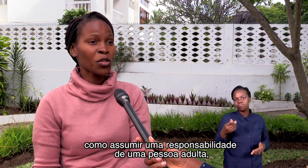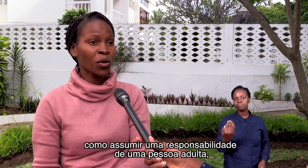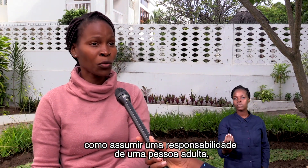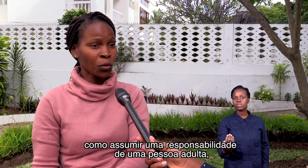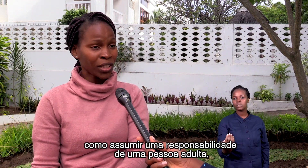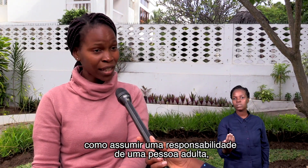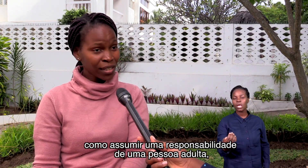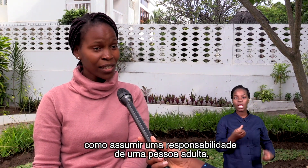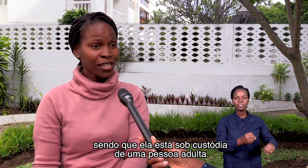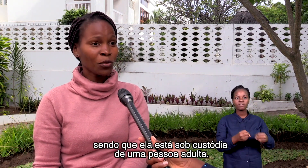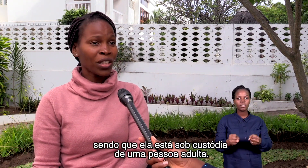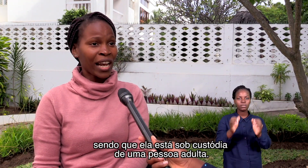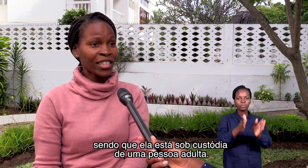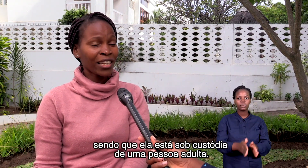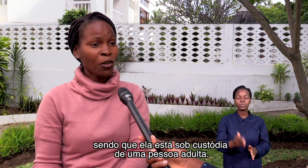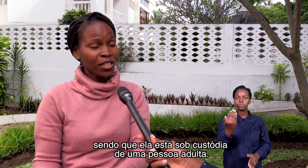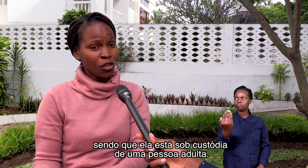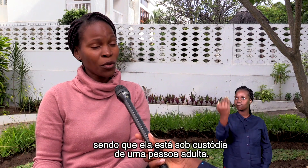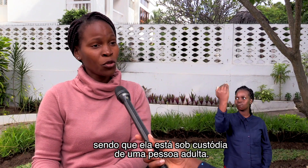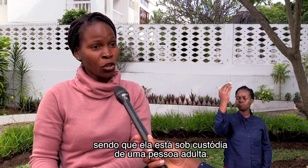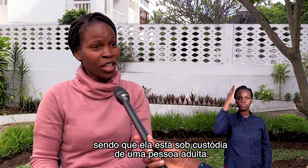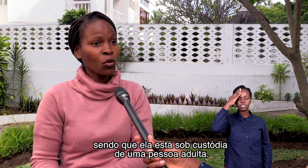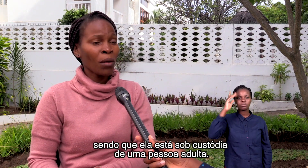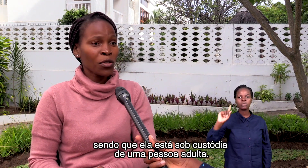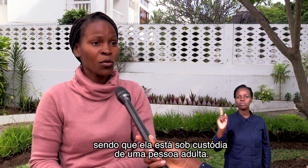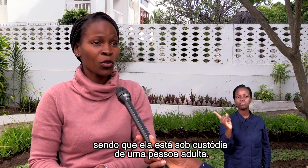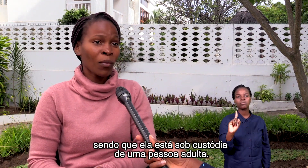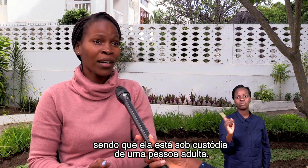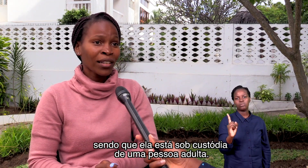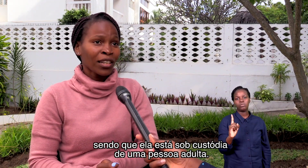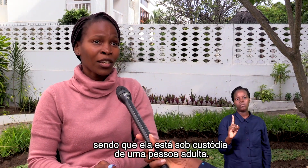de uma pessoa adulta, sendo que ela está sob custódia de uma